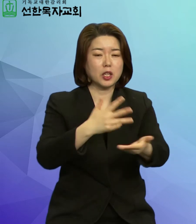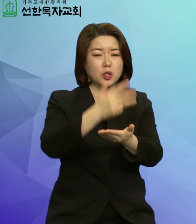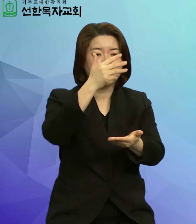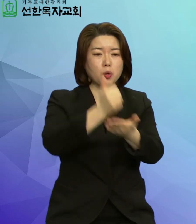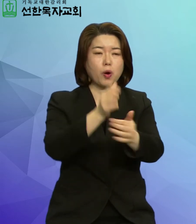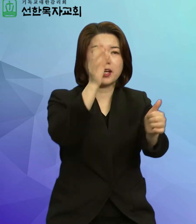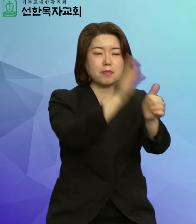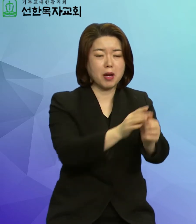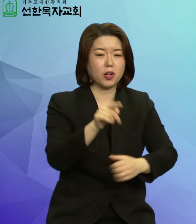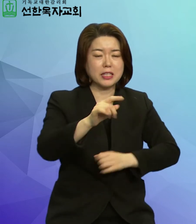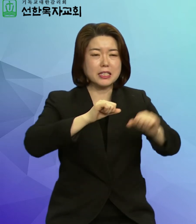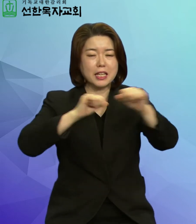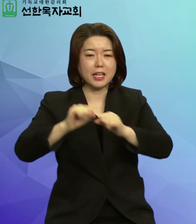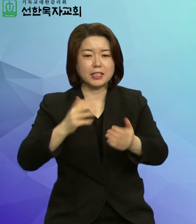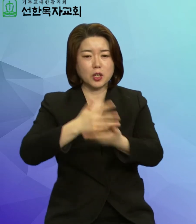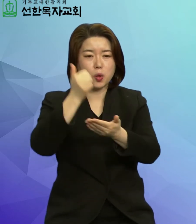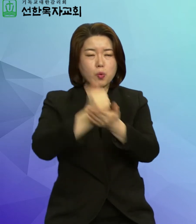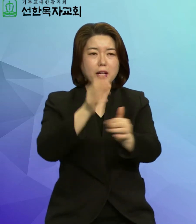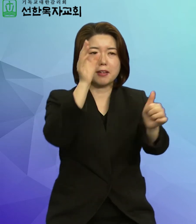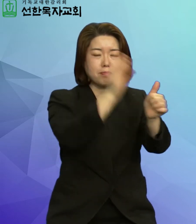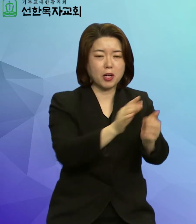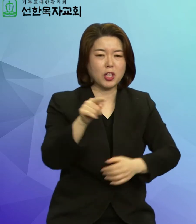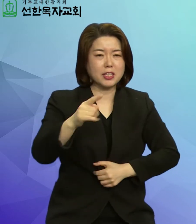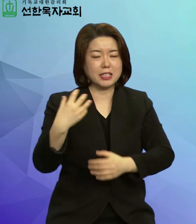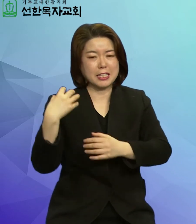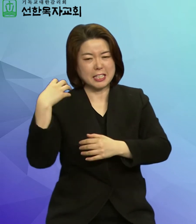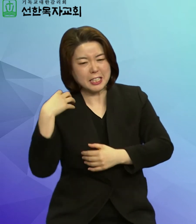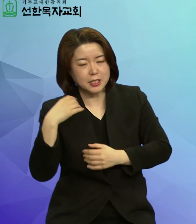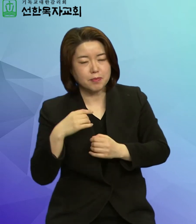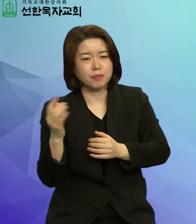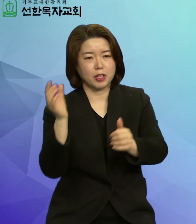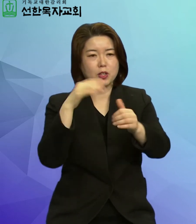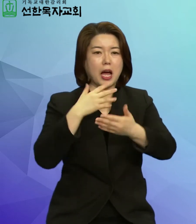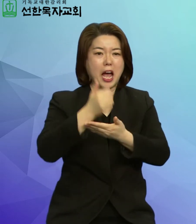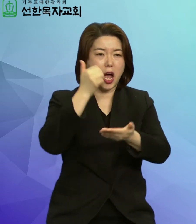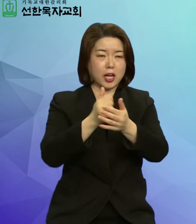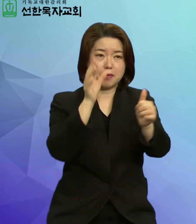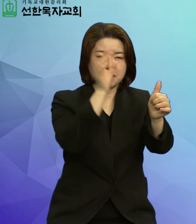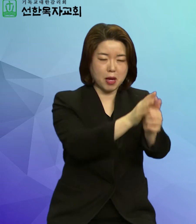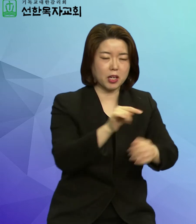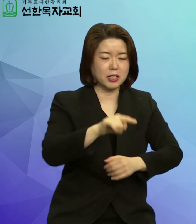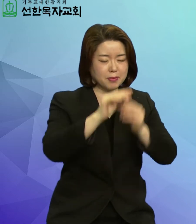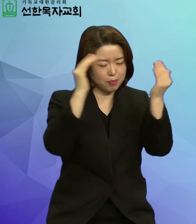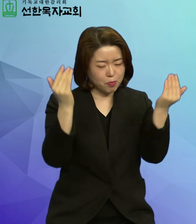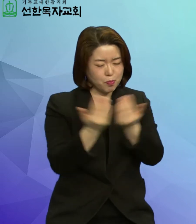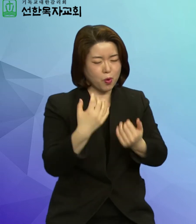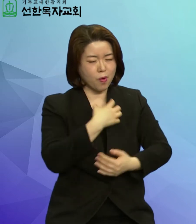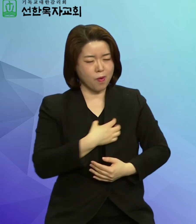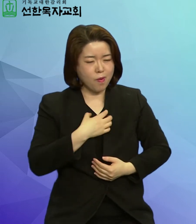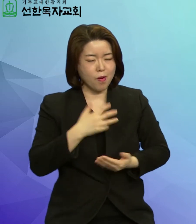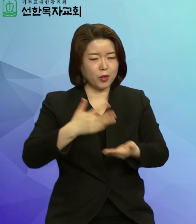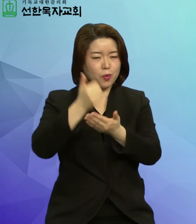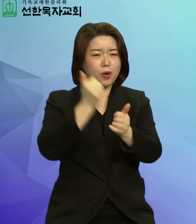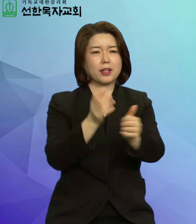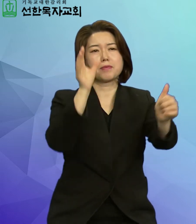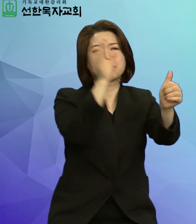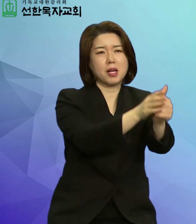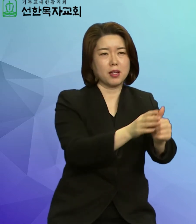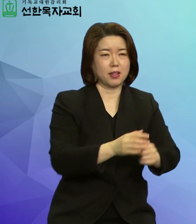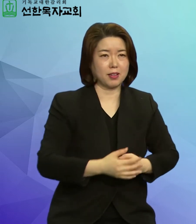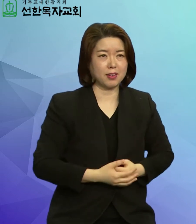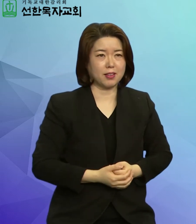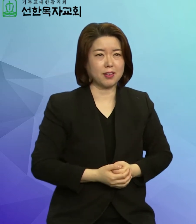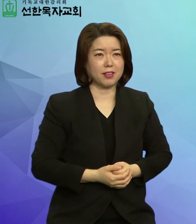여호와께 맡기라, 너희 행사를 여호와께 맡기라, 너희 짐을 여호와께 맡기라, 너희 모든 염려를 여호와께